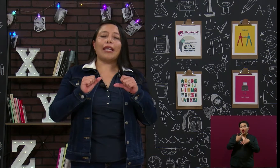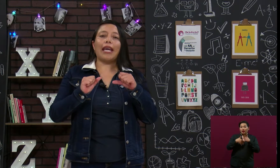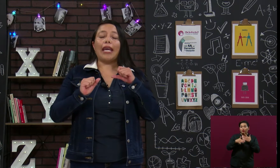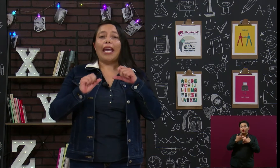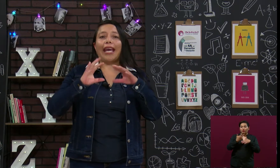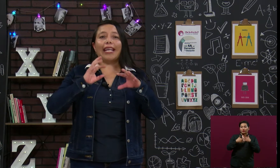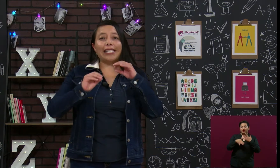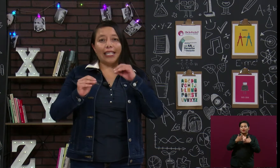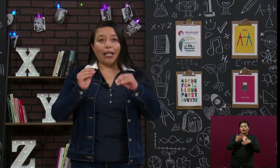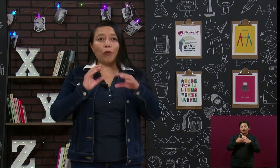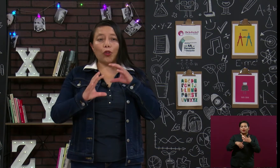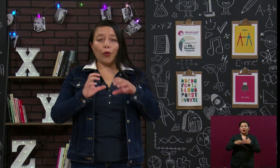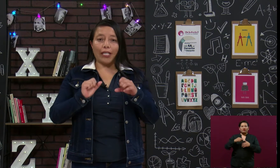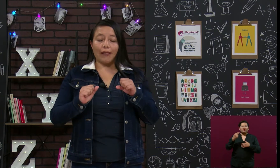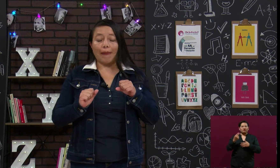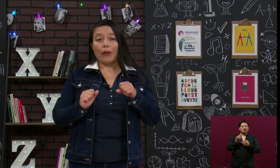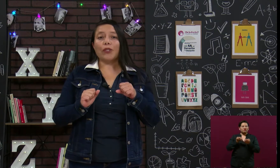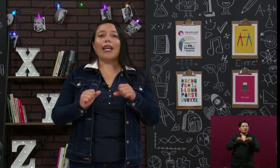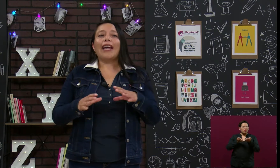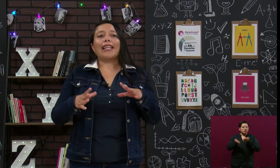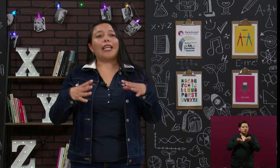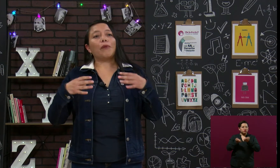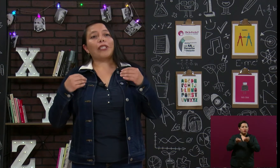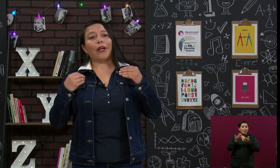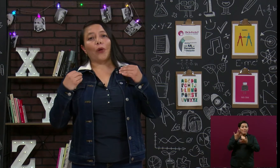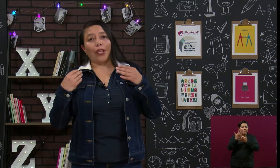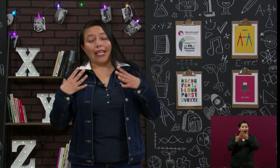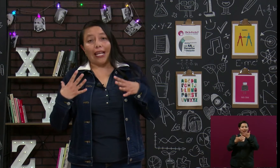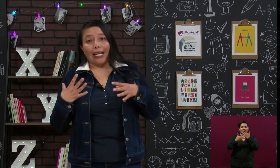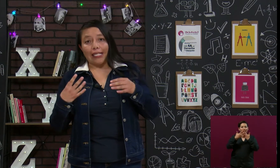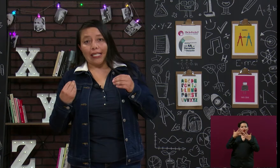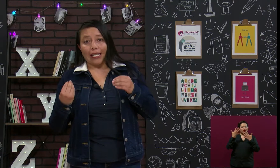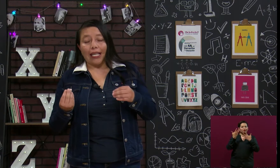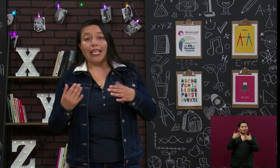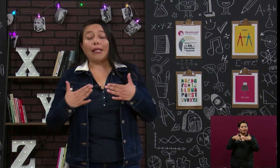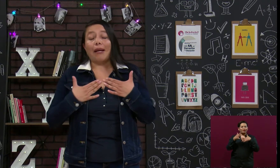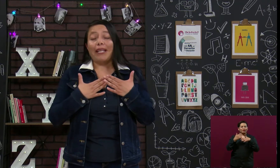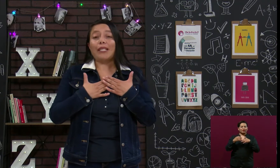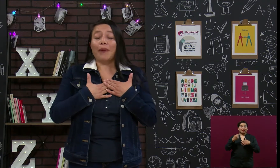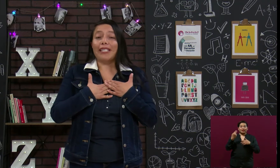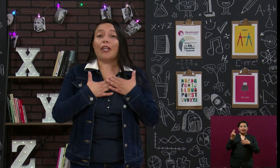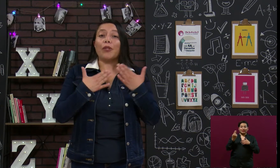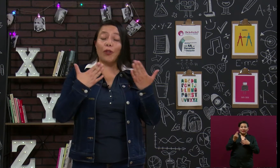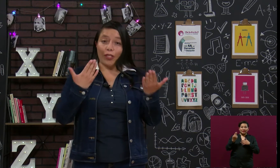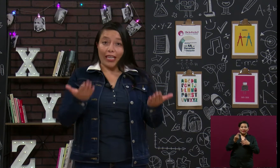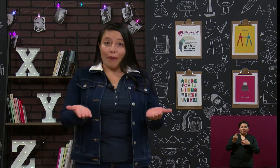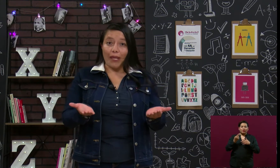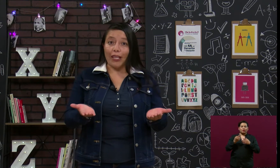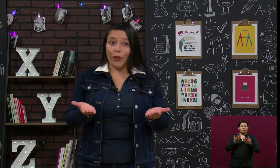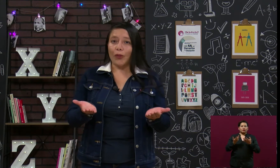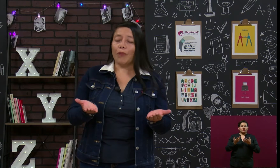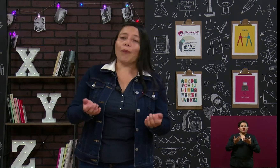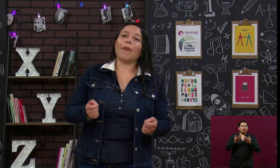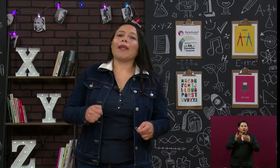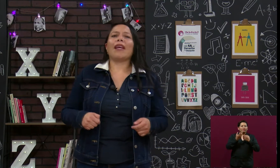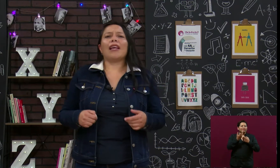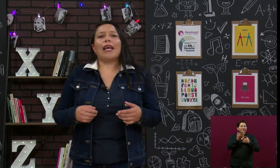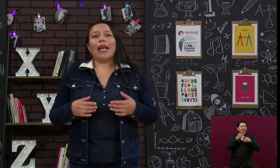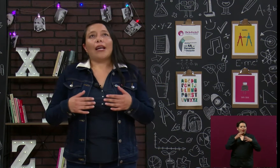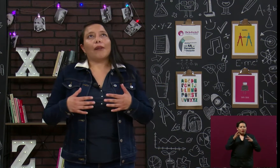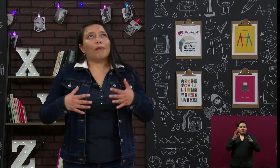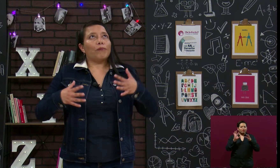tenemos que ejercitar mucho nuestras manos, tenemos que coordinarlas y saber expresar nuestros sentimientos